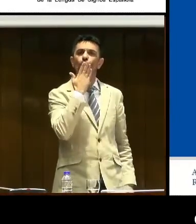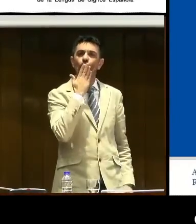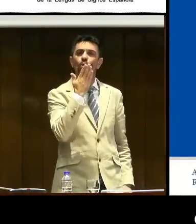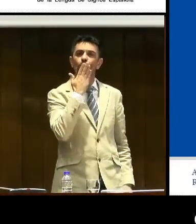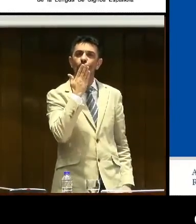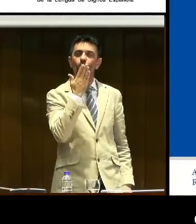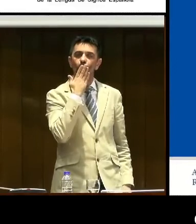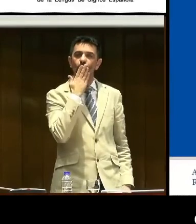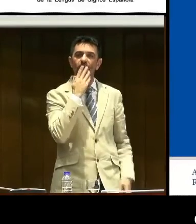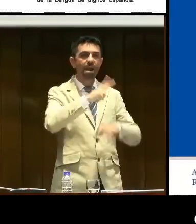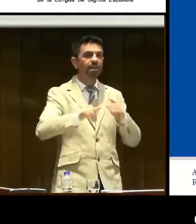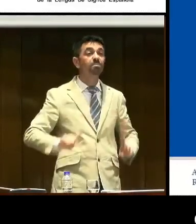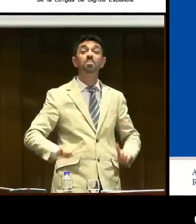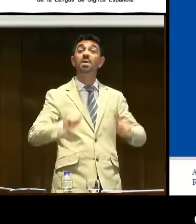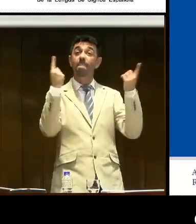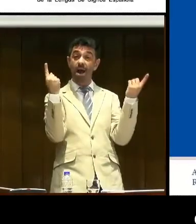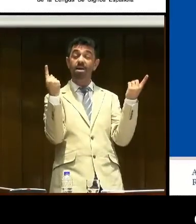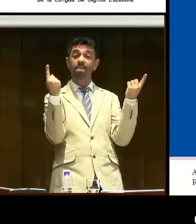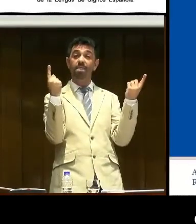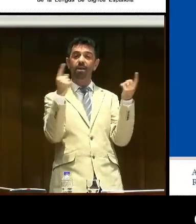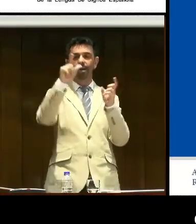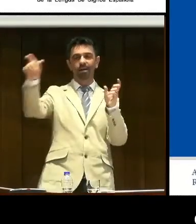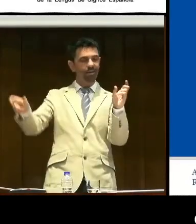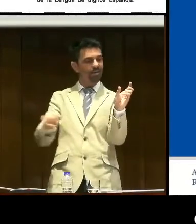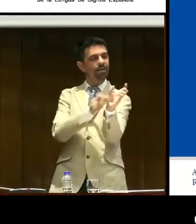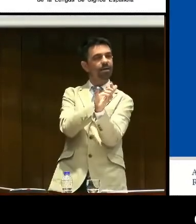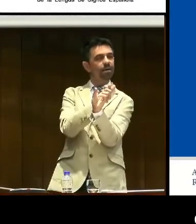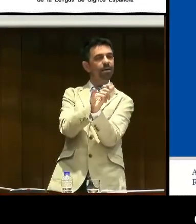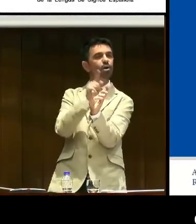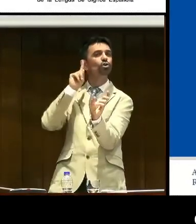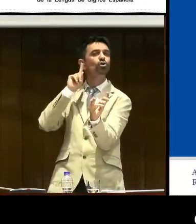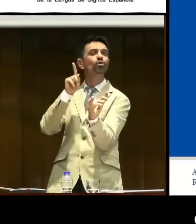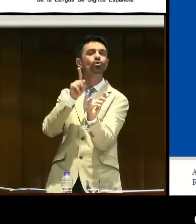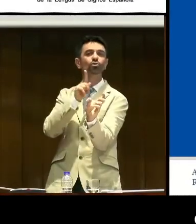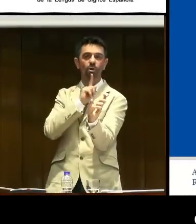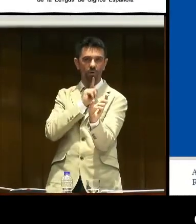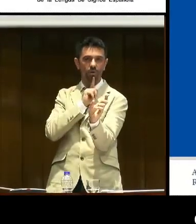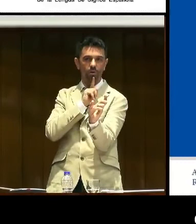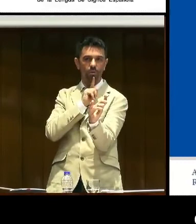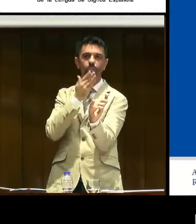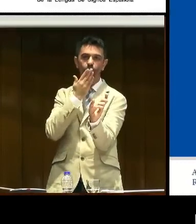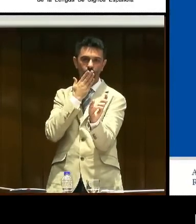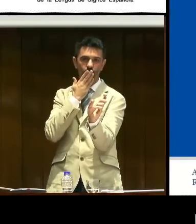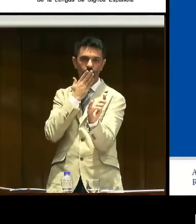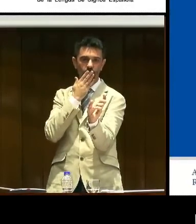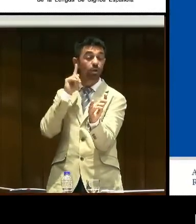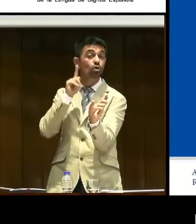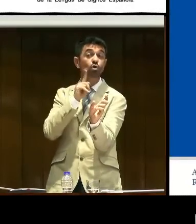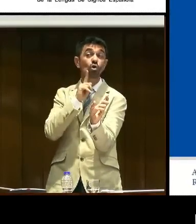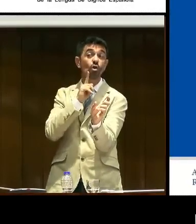y a los que él, por vez primera en España, llama sordomudos con